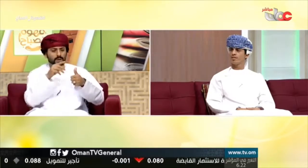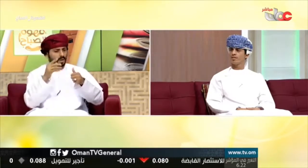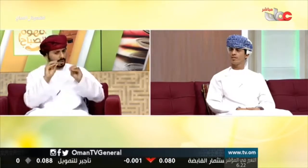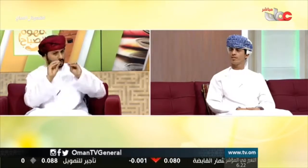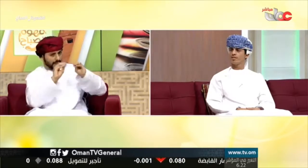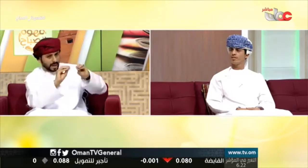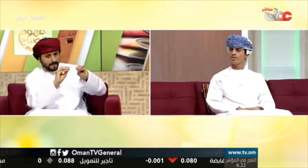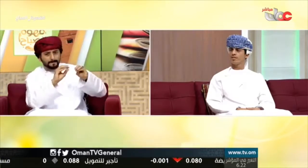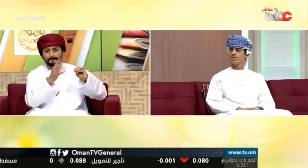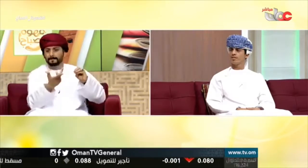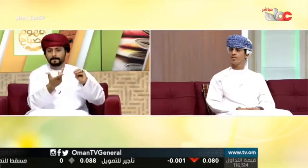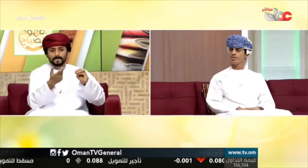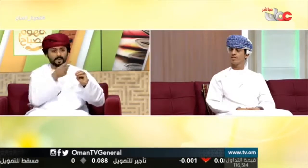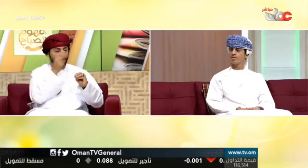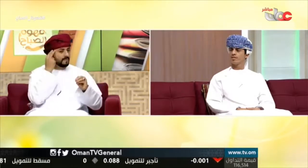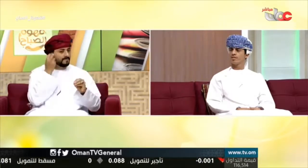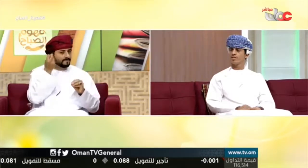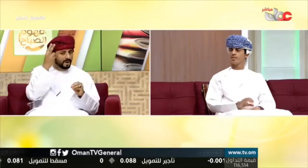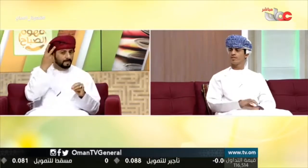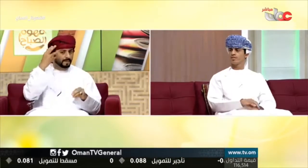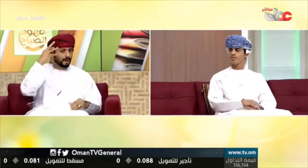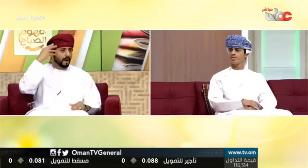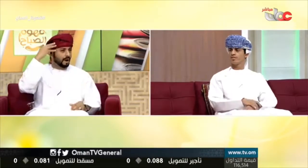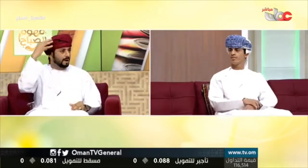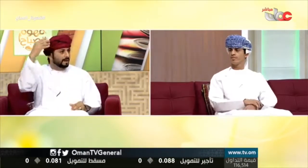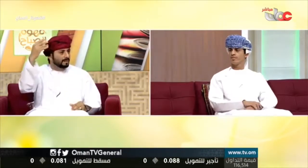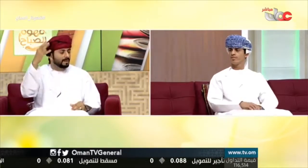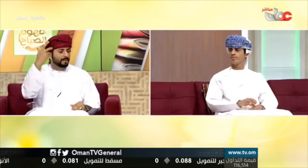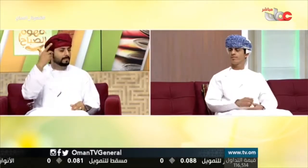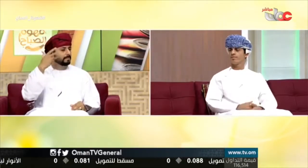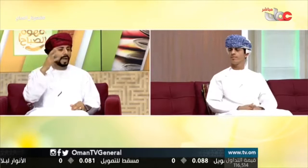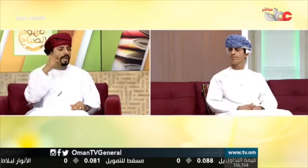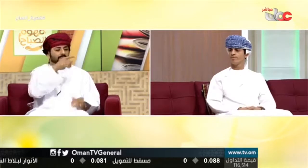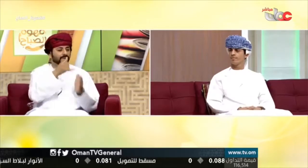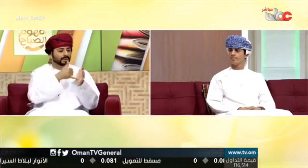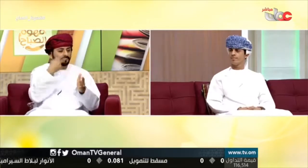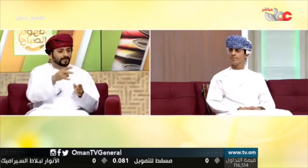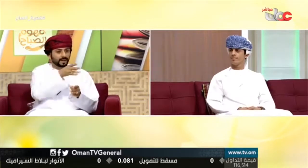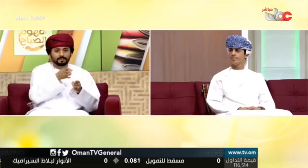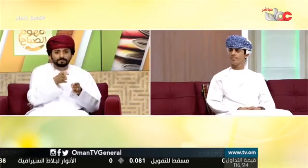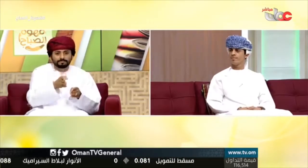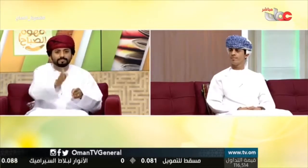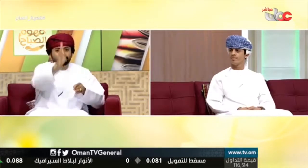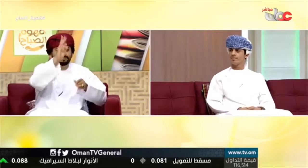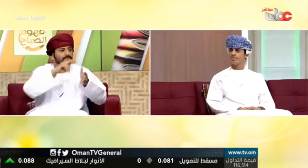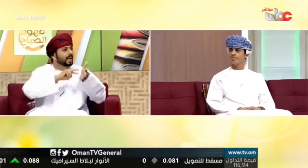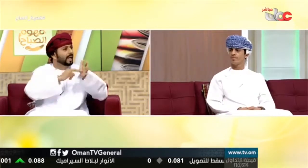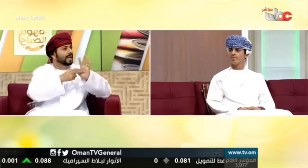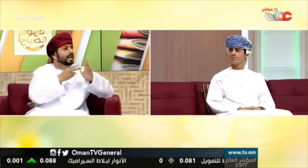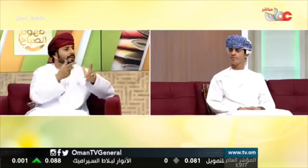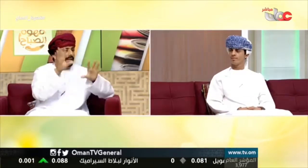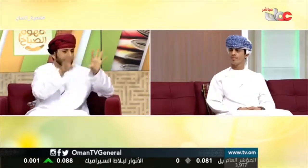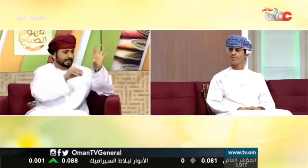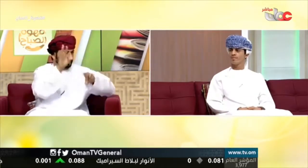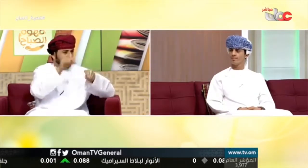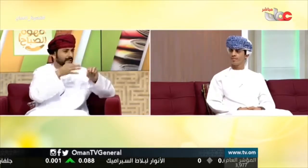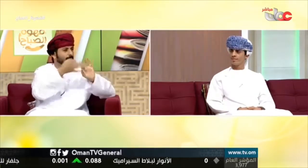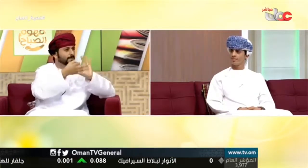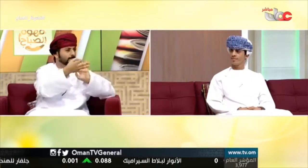عن المناحل أو العسل. ما هي الخطوات؟ كيف أنت وصلت إلى هذه المهارة؟ ما هي الطريقة اللي وصلتك؟